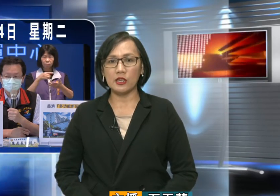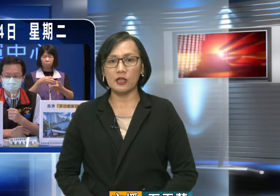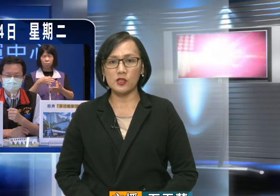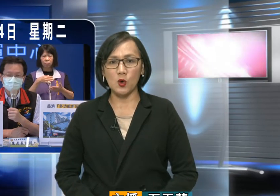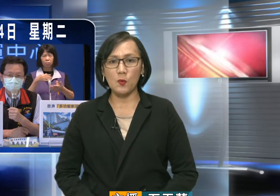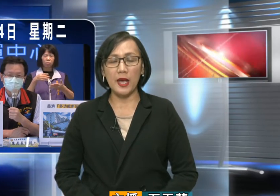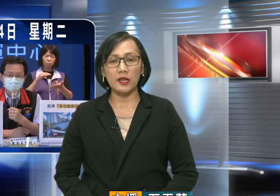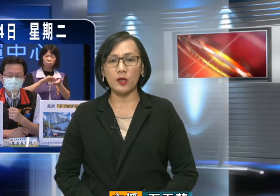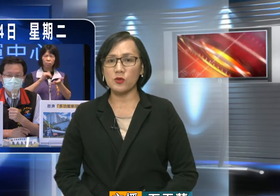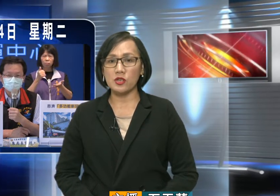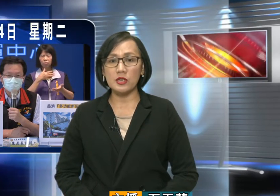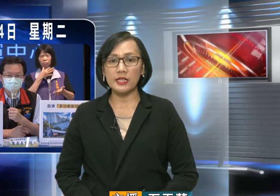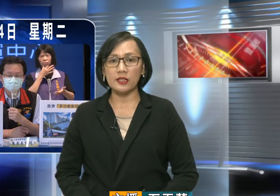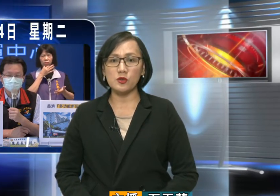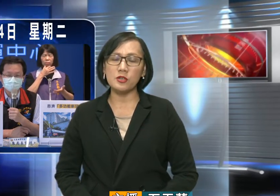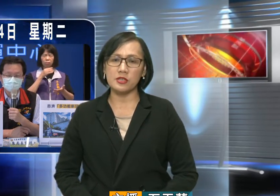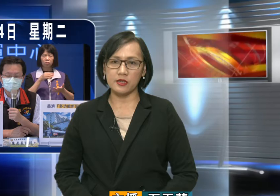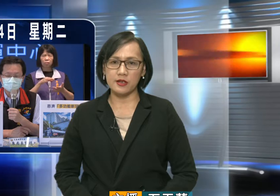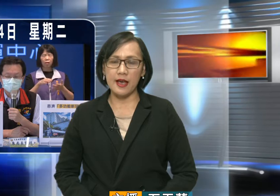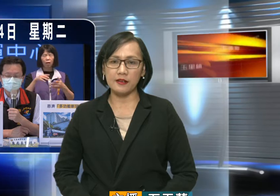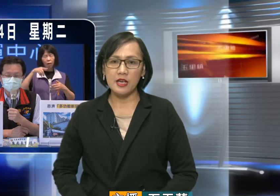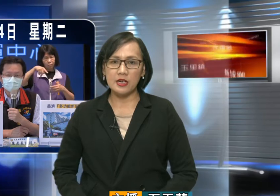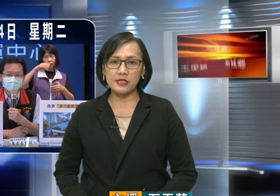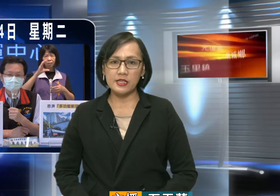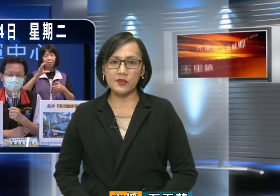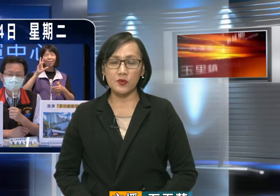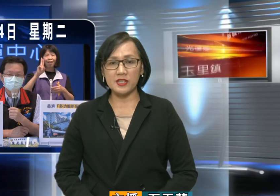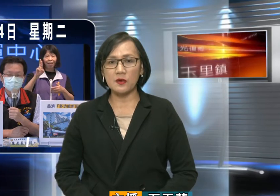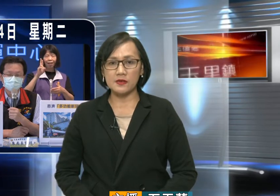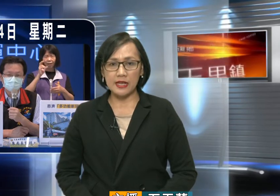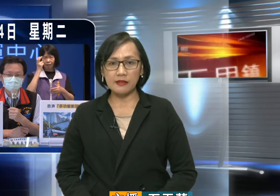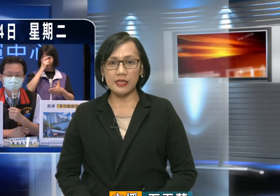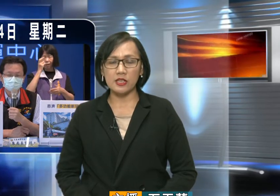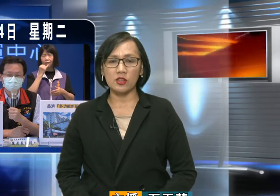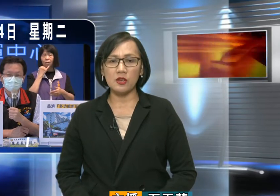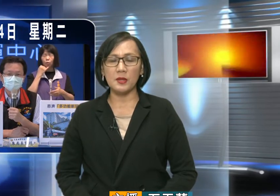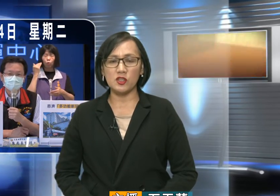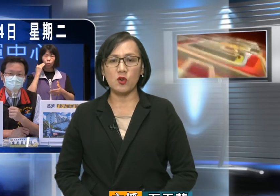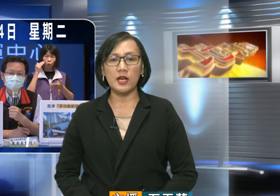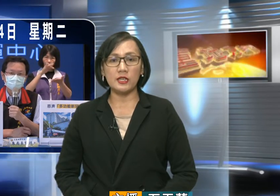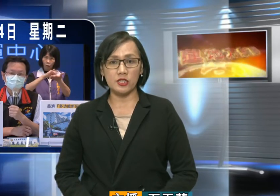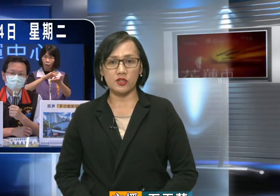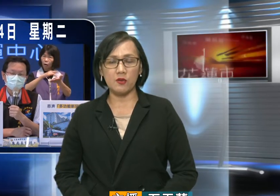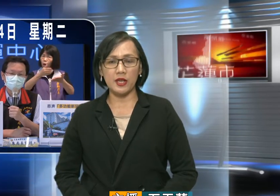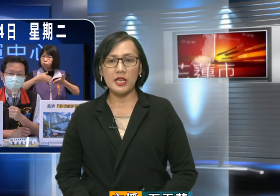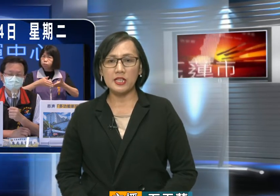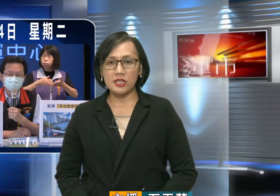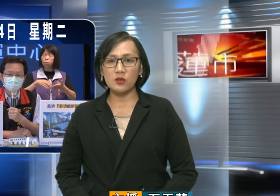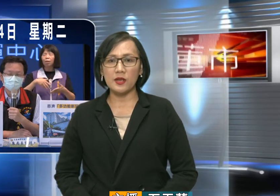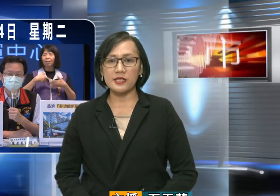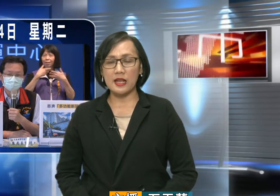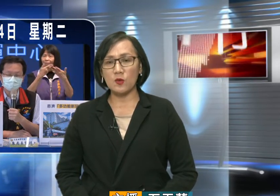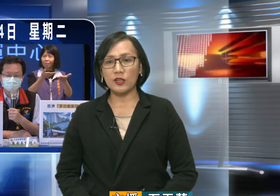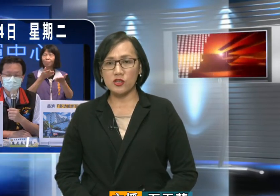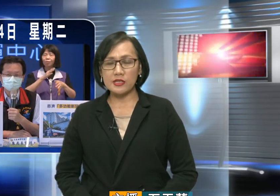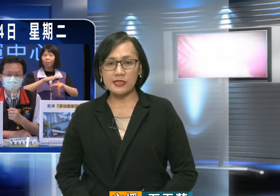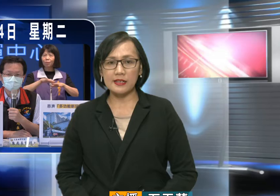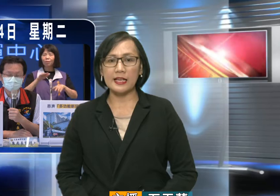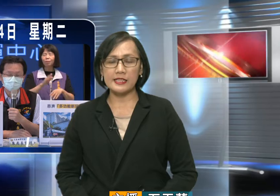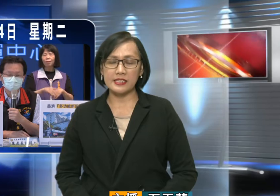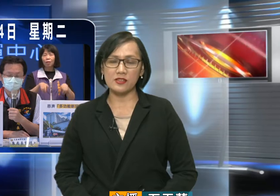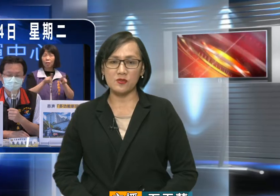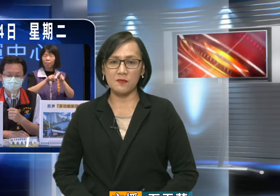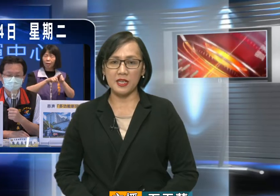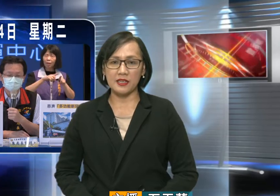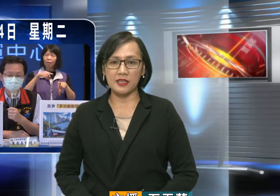新增了962例的确诊个案，而县政府下午3点也特别召开了记者会，针对了相关的政策